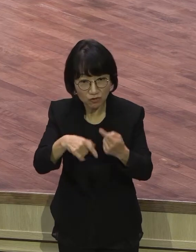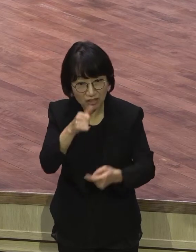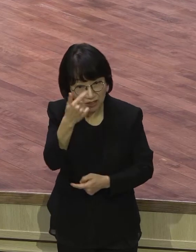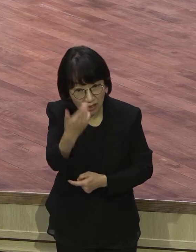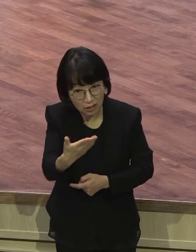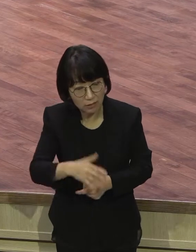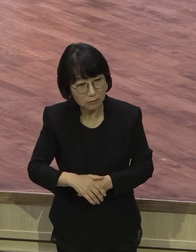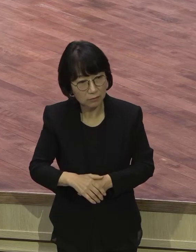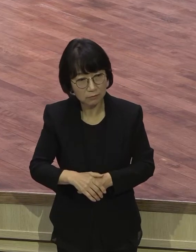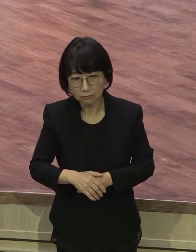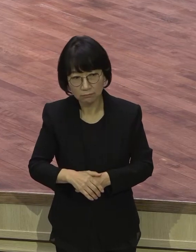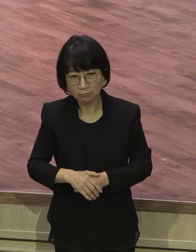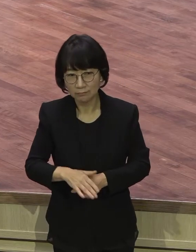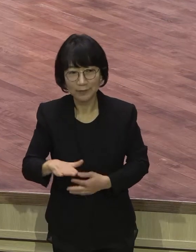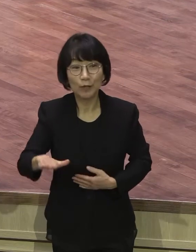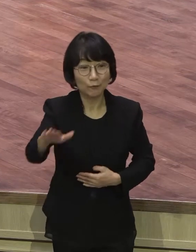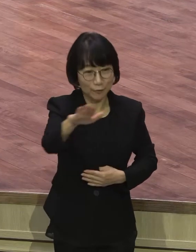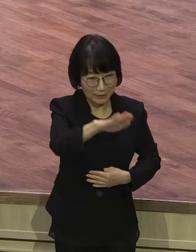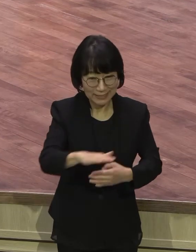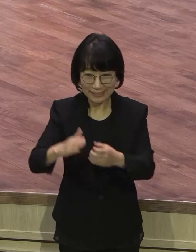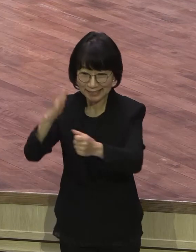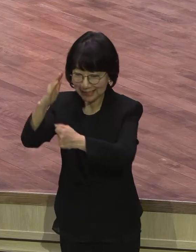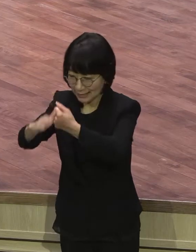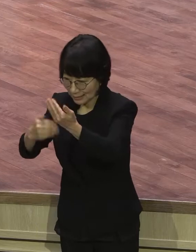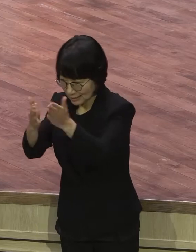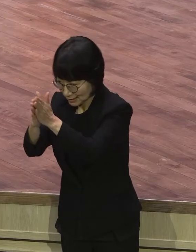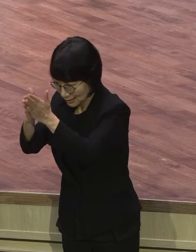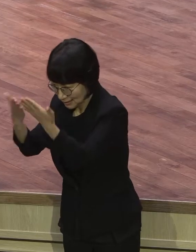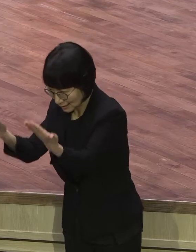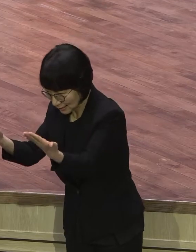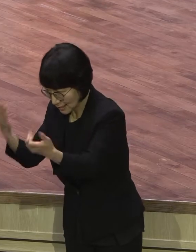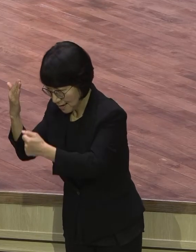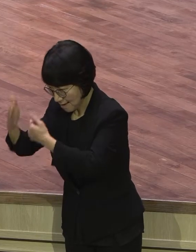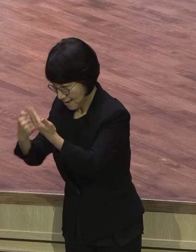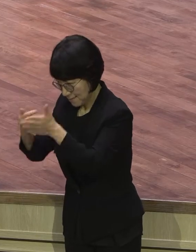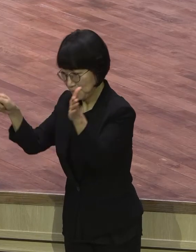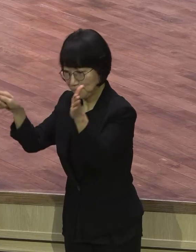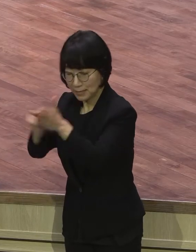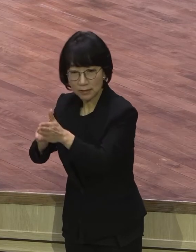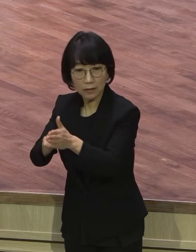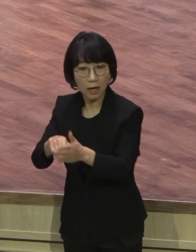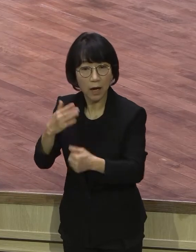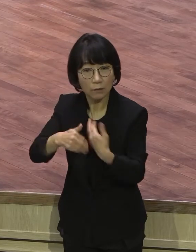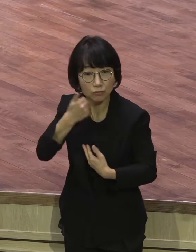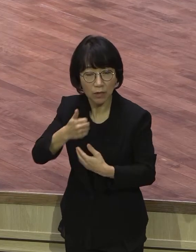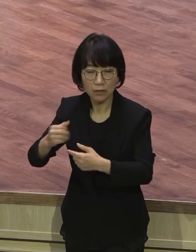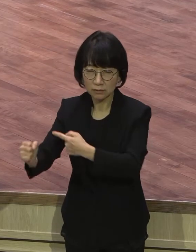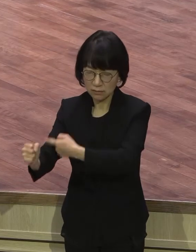우리는 정확하게 성경적으로 하나님을 바라봐야 됩니다. 우리는 전지전능하시고